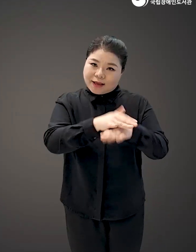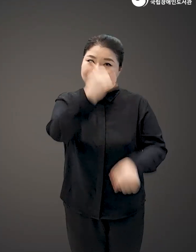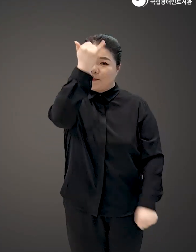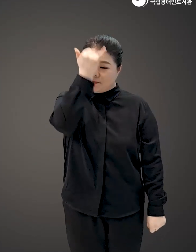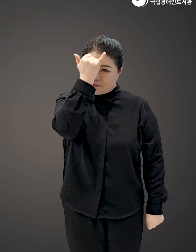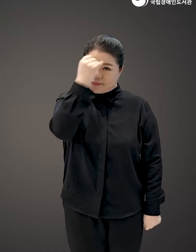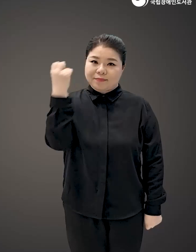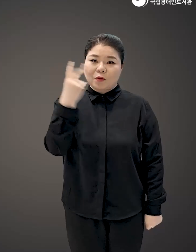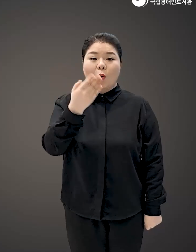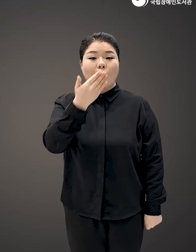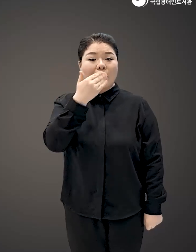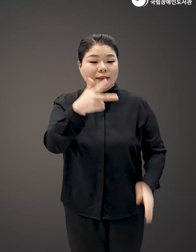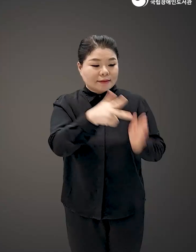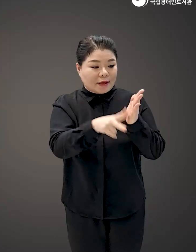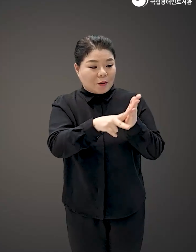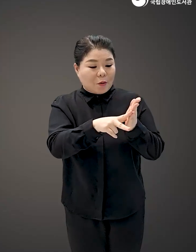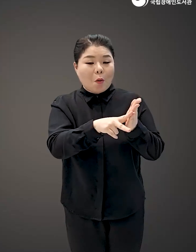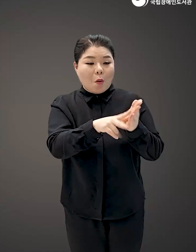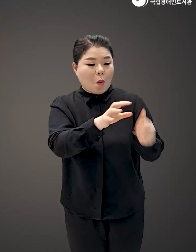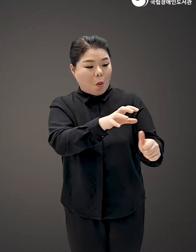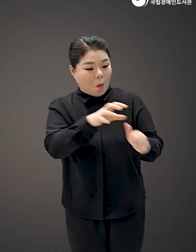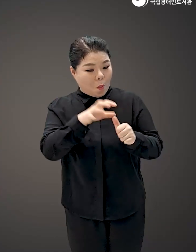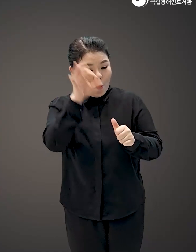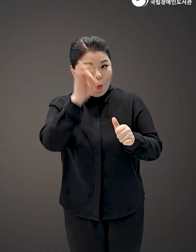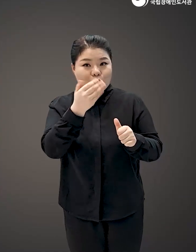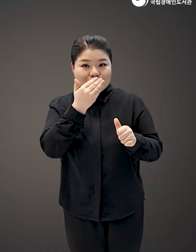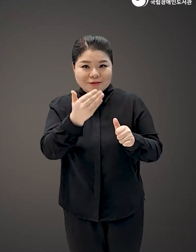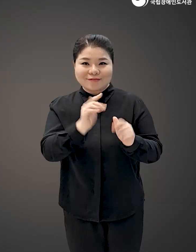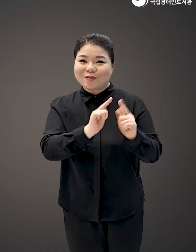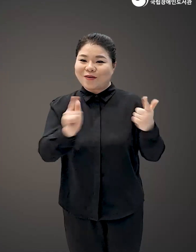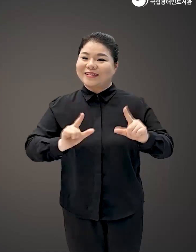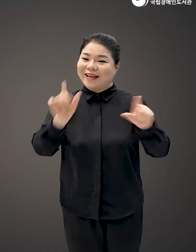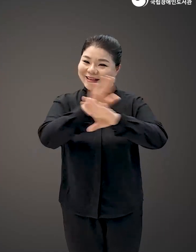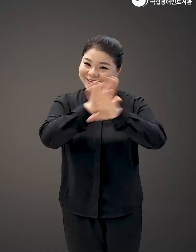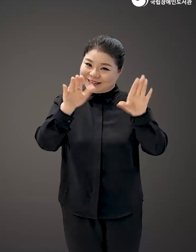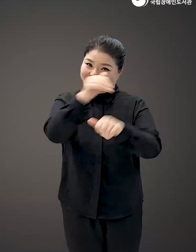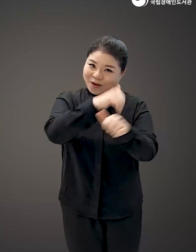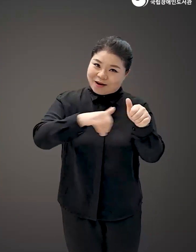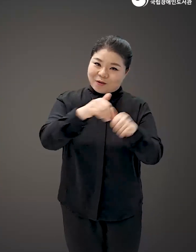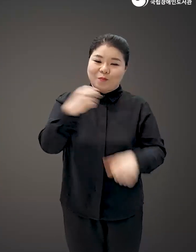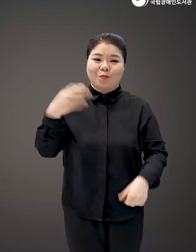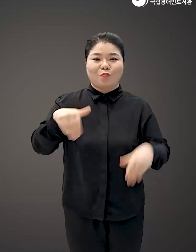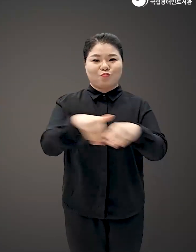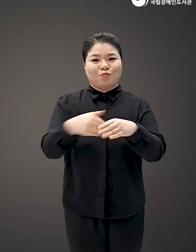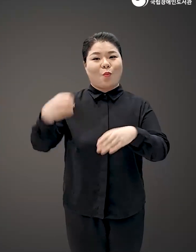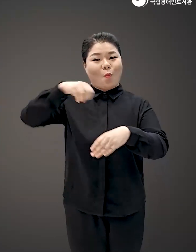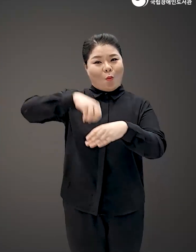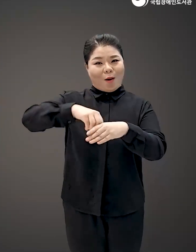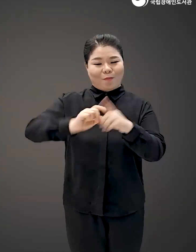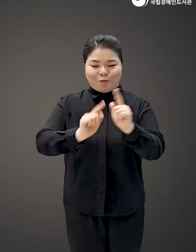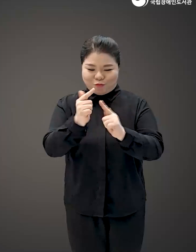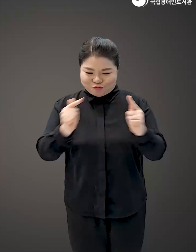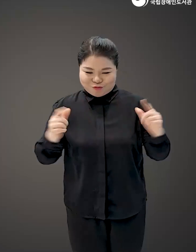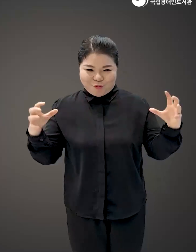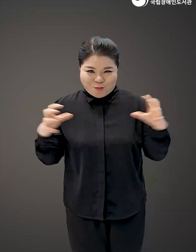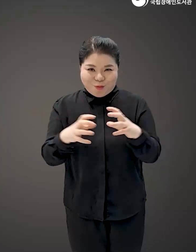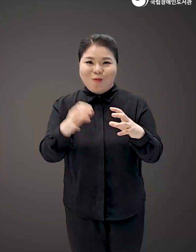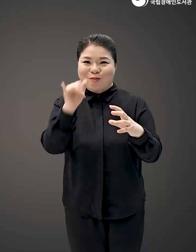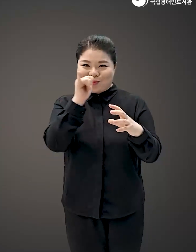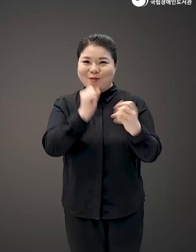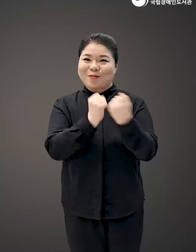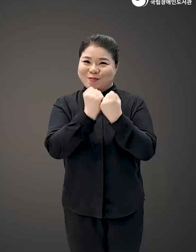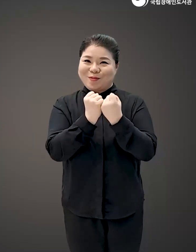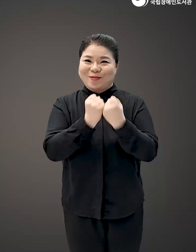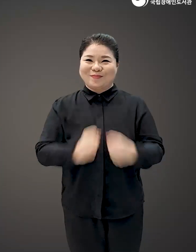예절, 그리고 식재료로 유추할 수 있는 기후 등의 환경, 나아가 문화까지 녹아있는 복합적인 것이라 설명하고